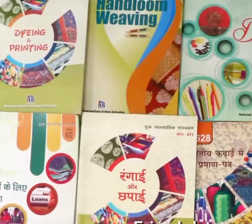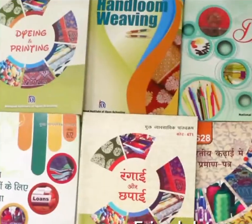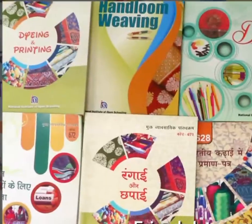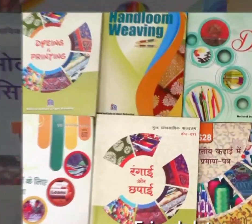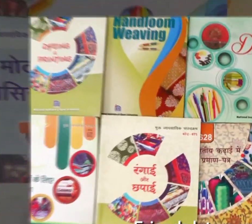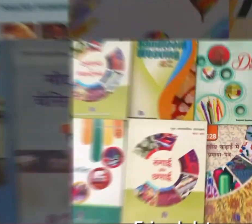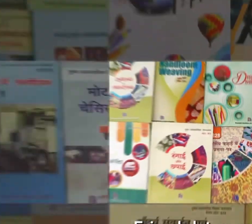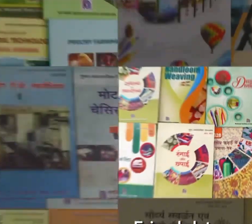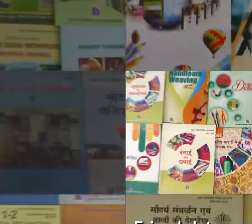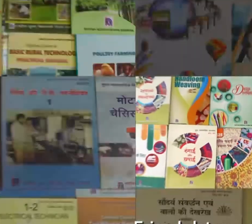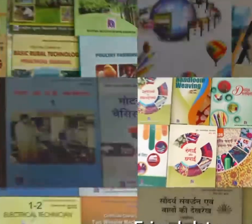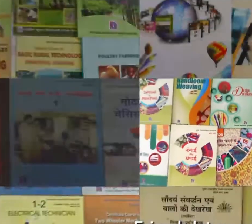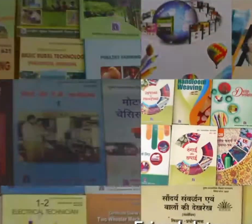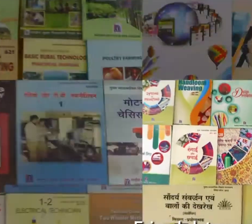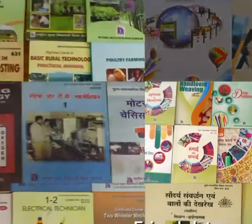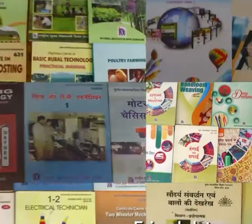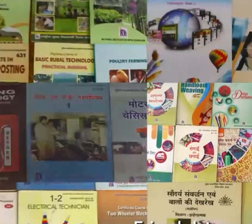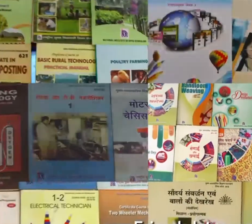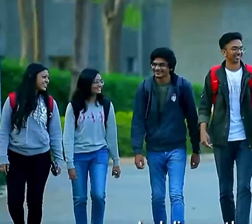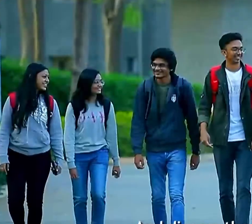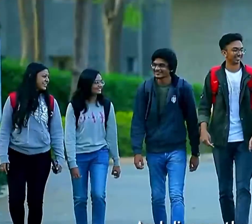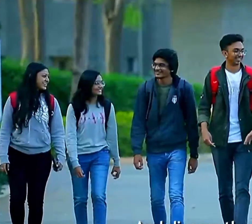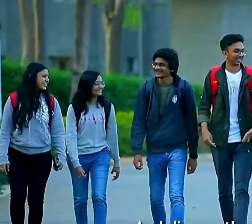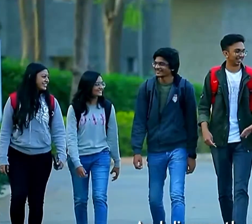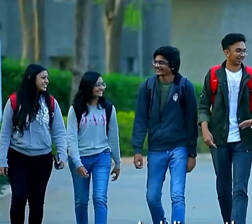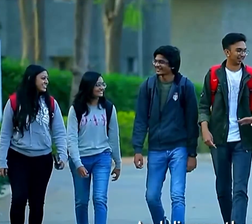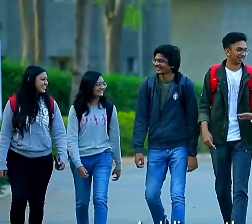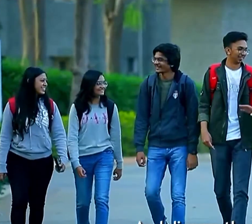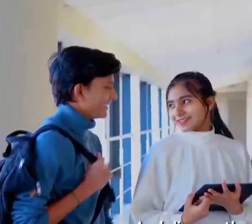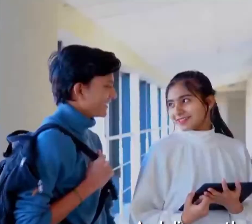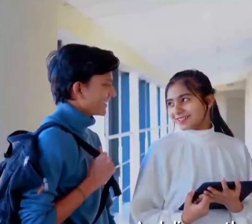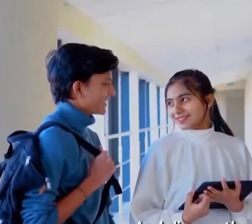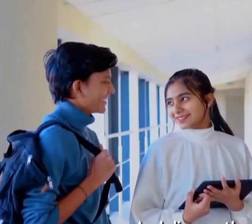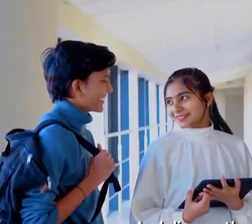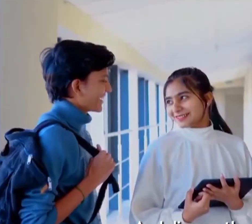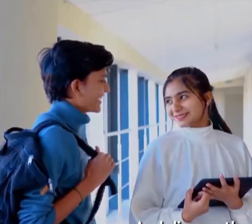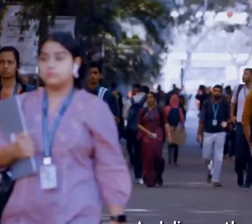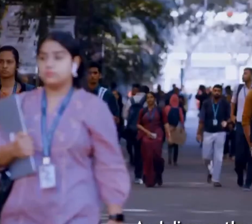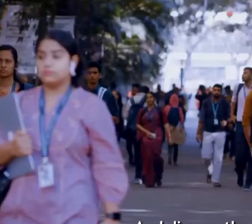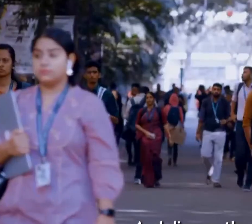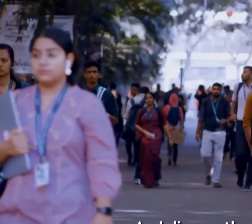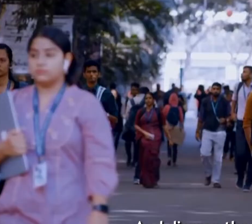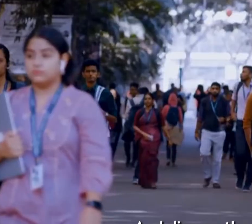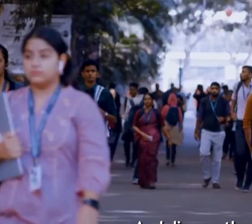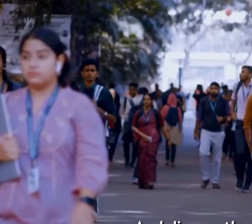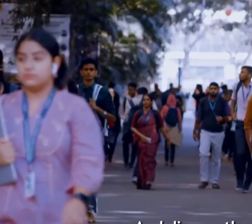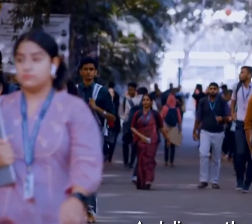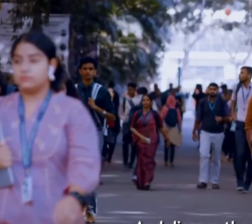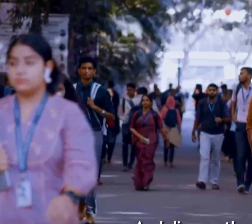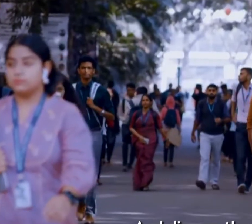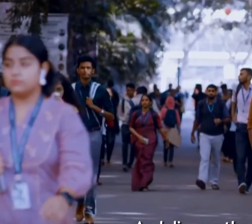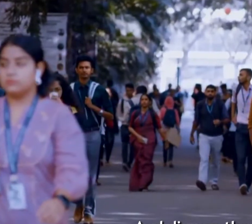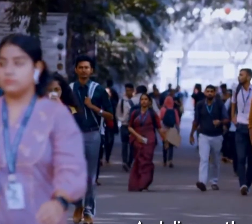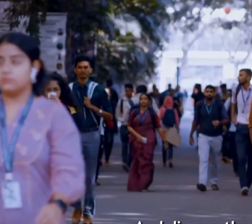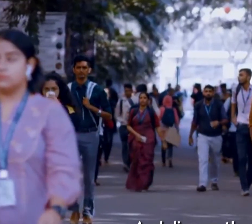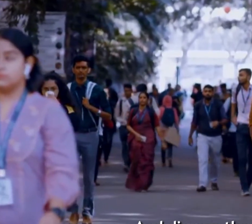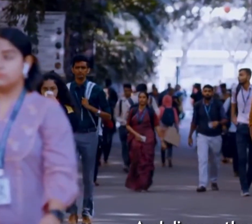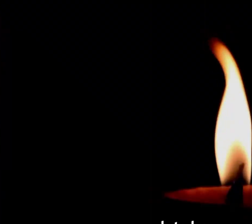और जागे मंजिल आने की ध्वनि सुने। हम